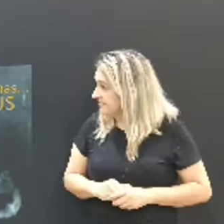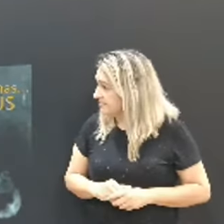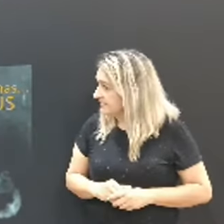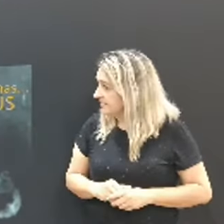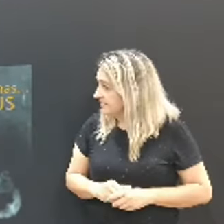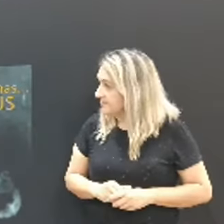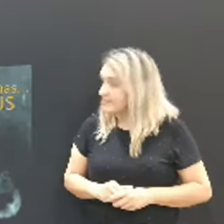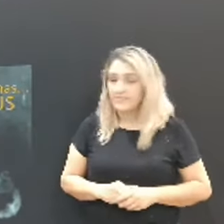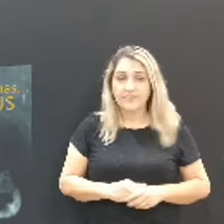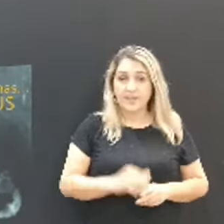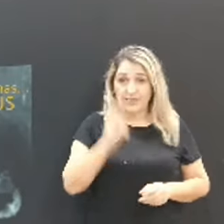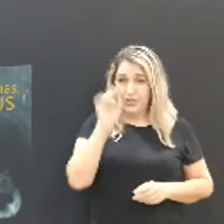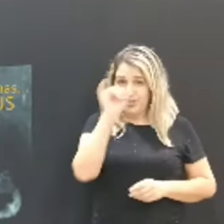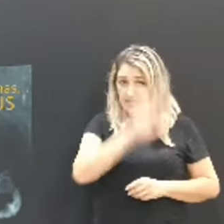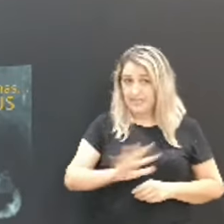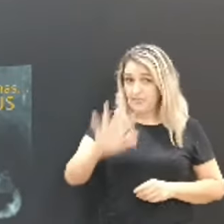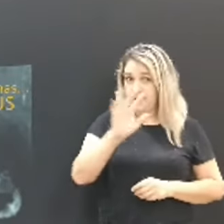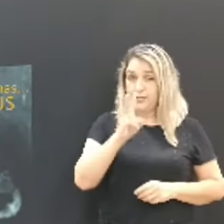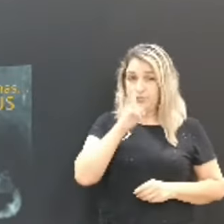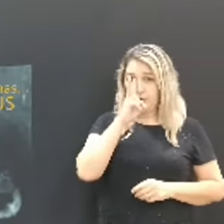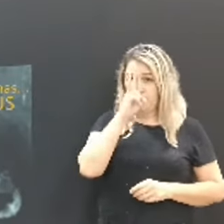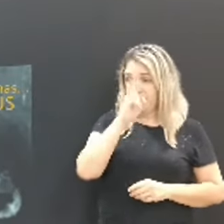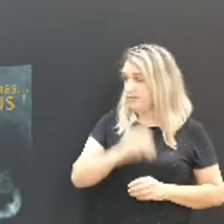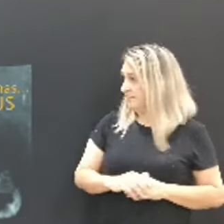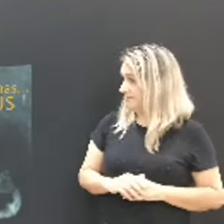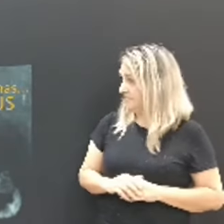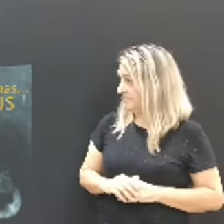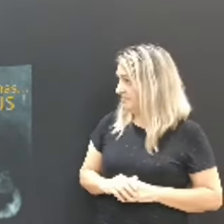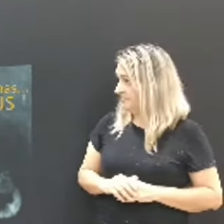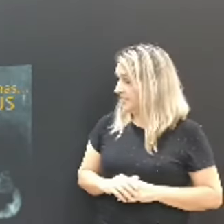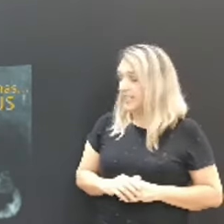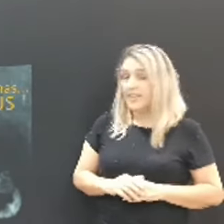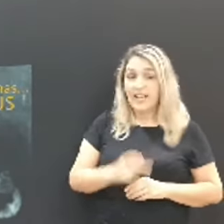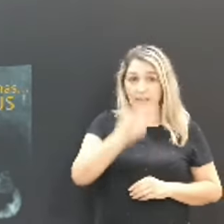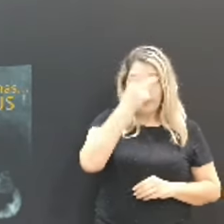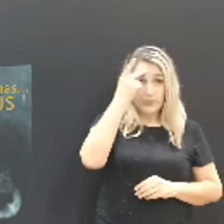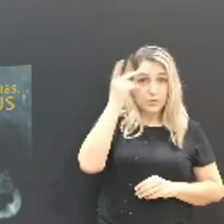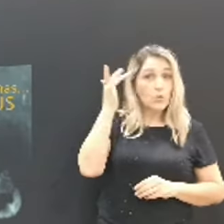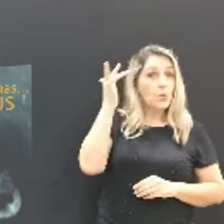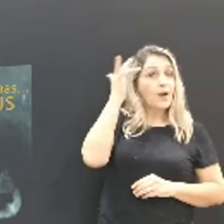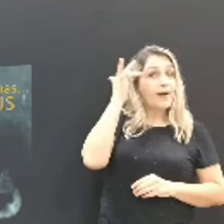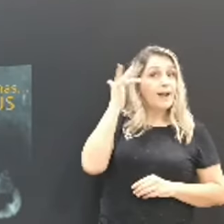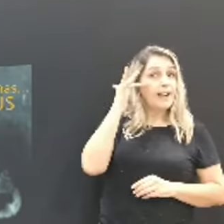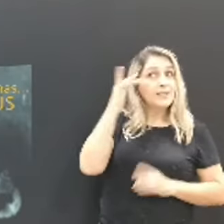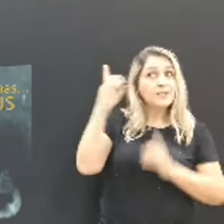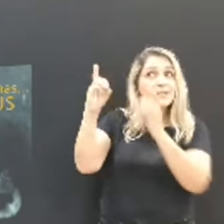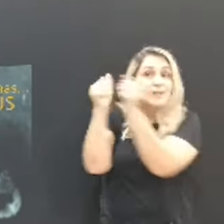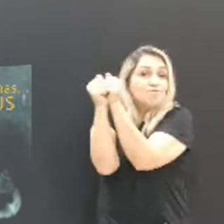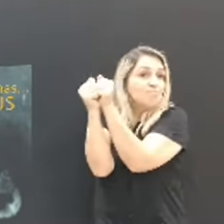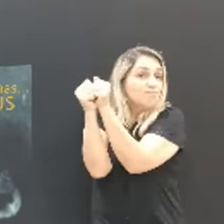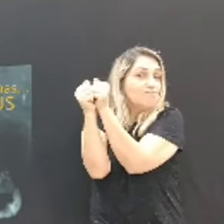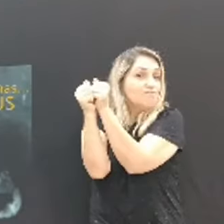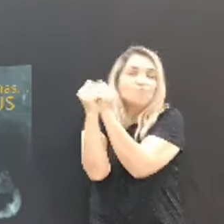Olha que frase interessante. Acha que está perto, mas está longe